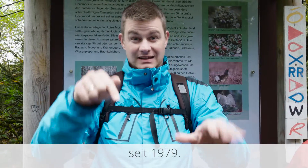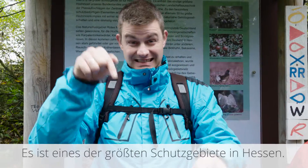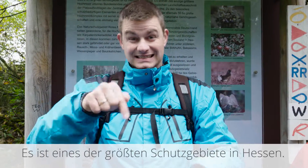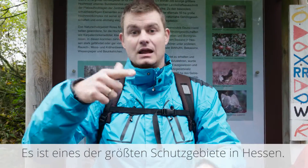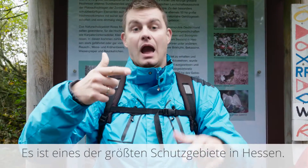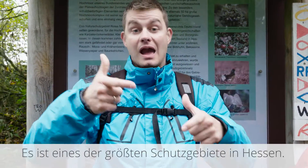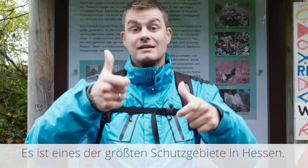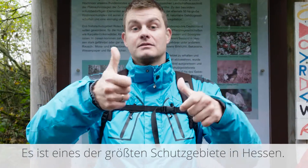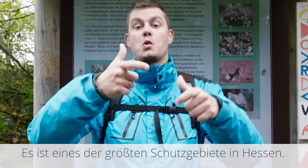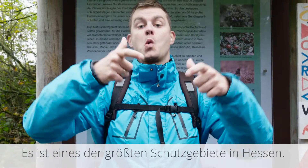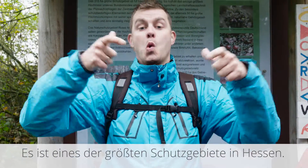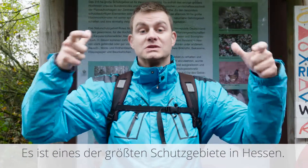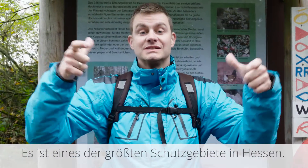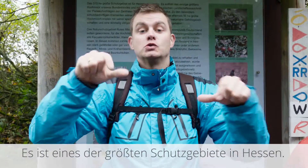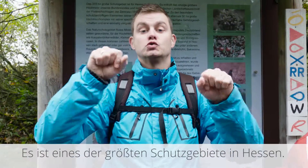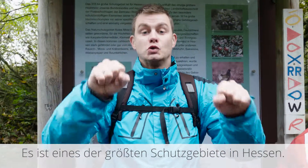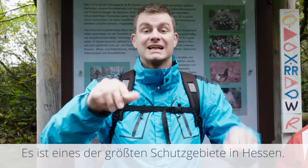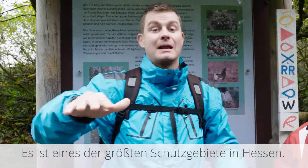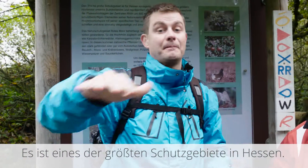Es ist eines der größten Schutzgebiete in Hessen.